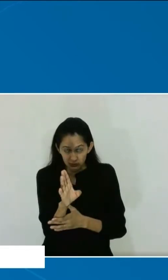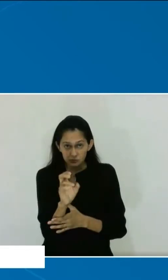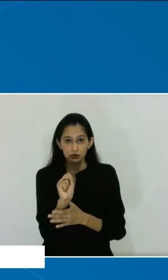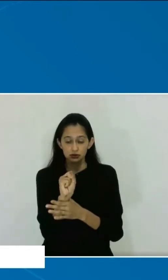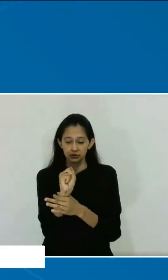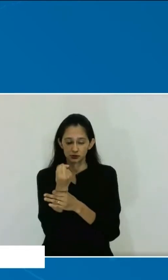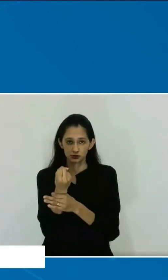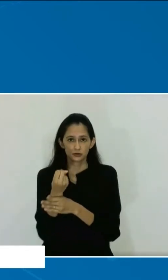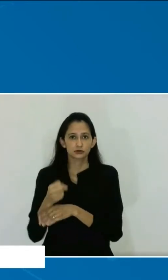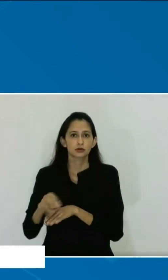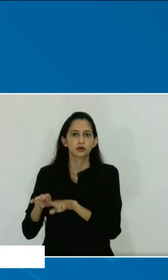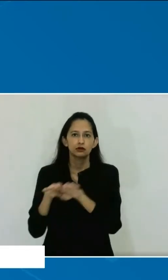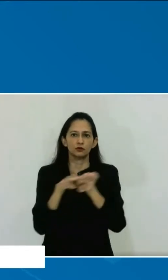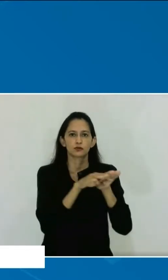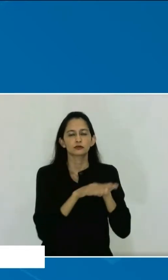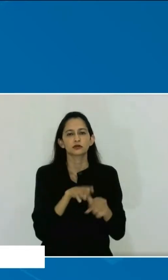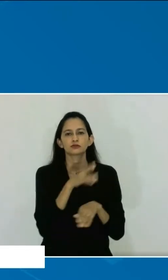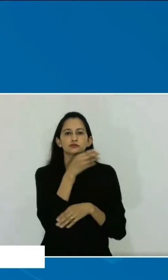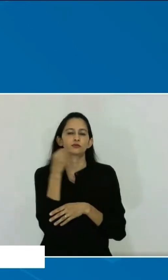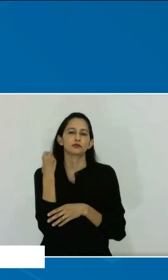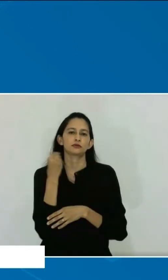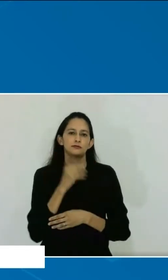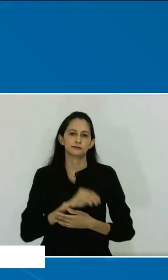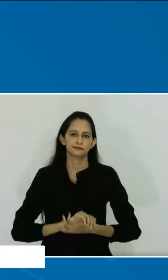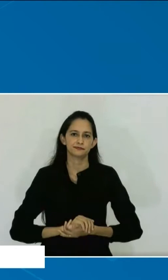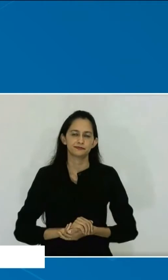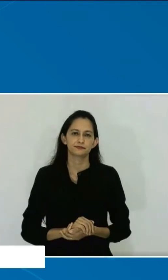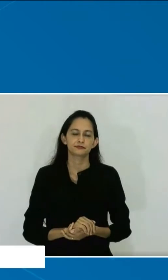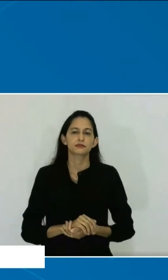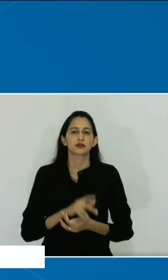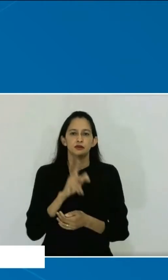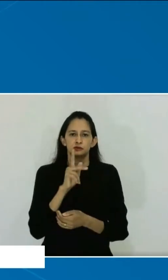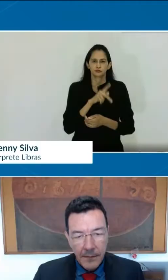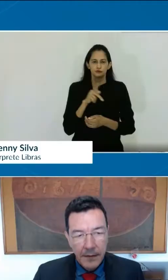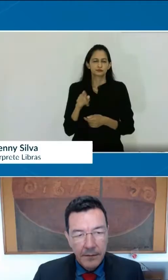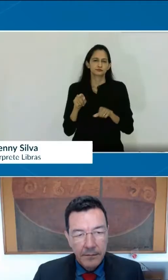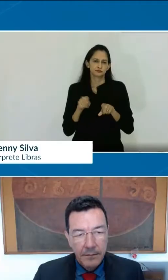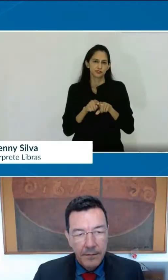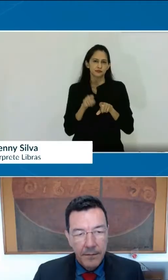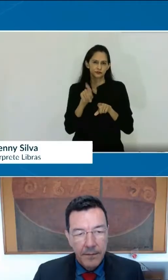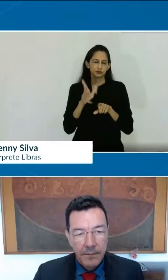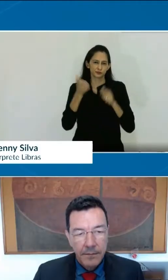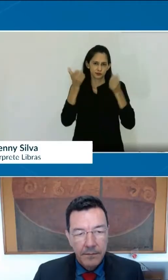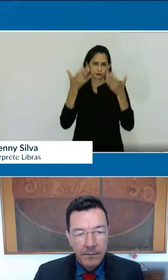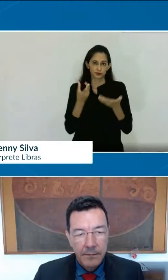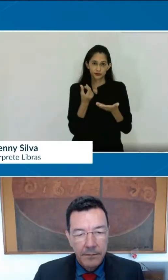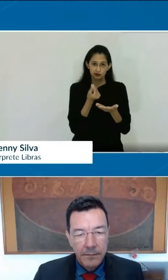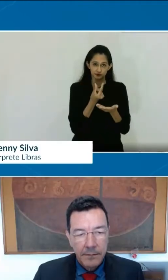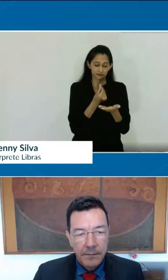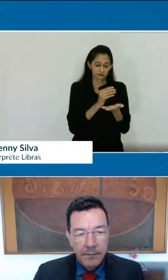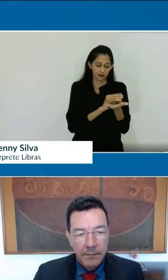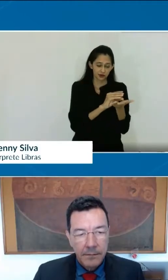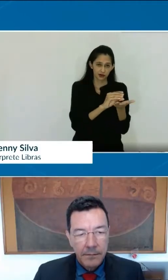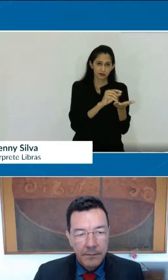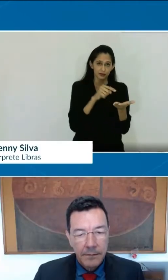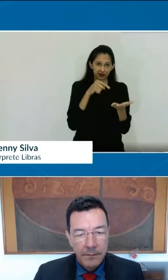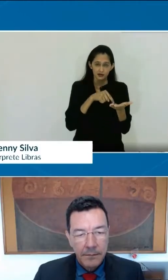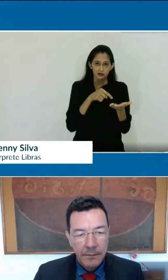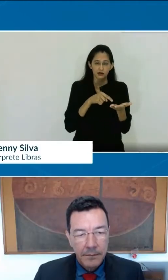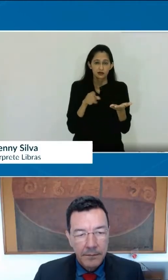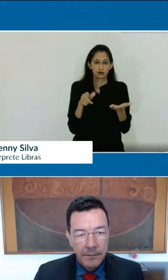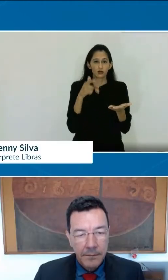isonomia e qualidade. Professor, e reforçando aquilo que você disse, né? Se esse orçamento atual for aprovado, as